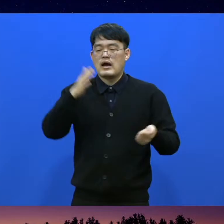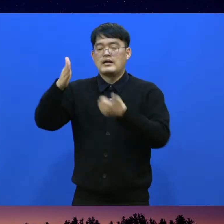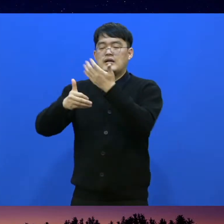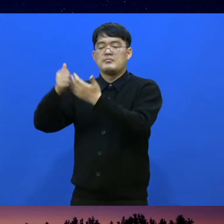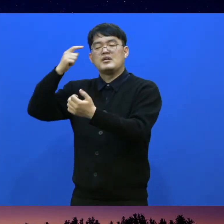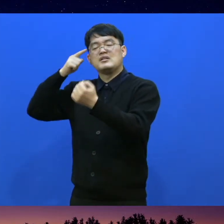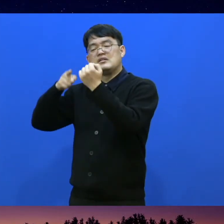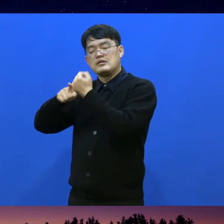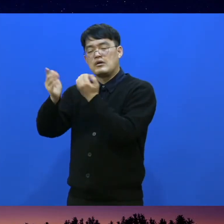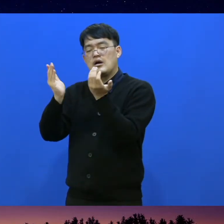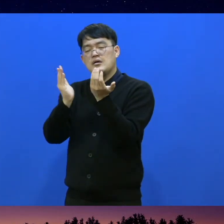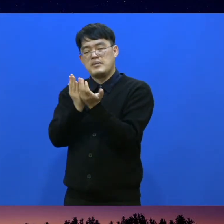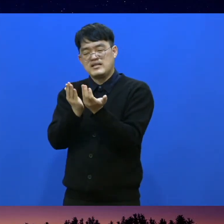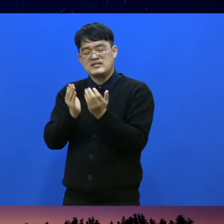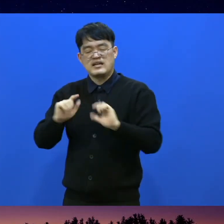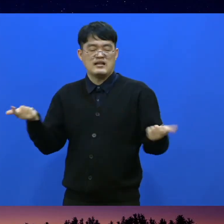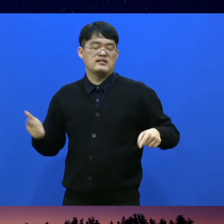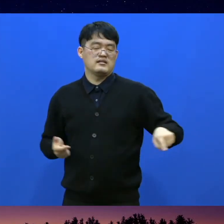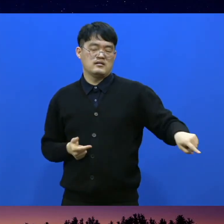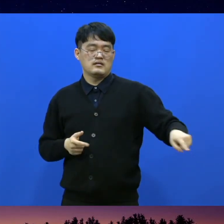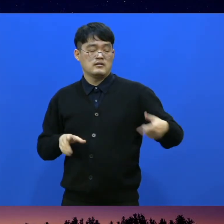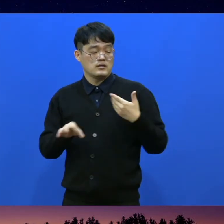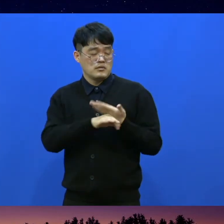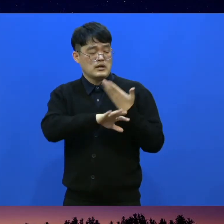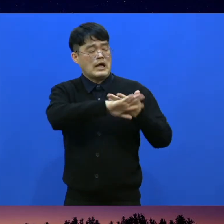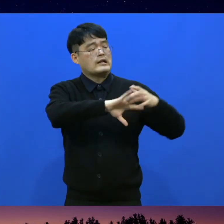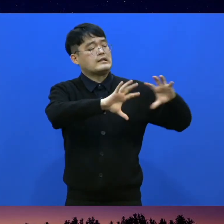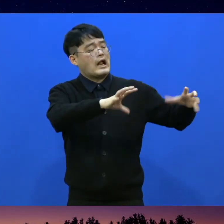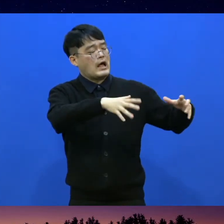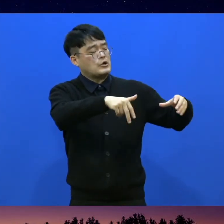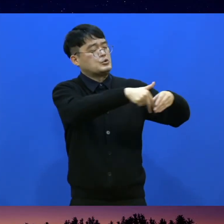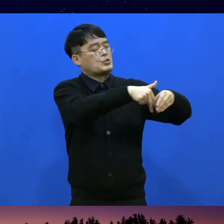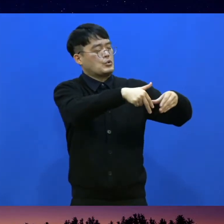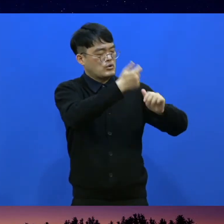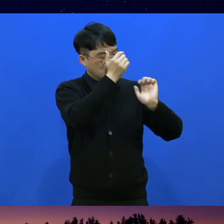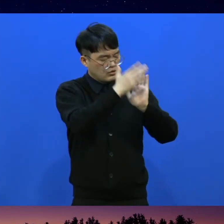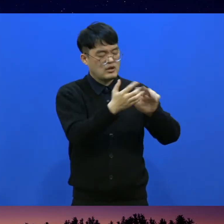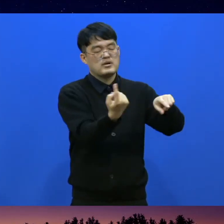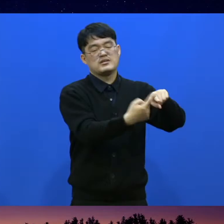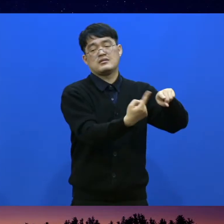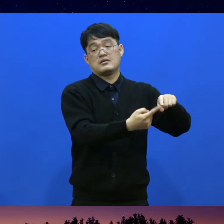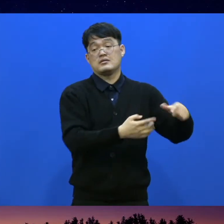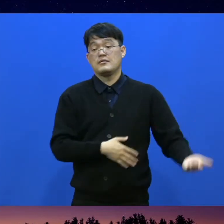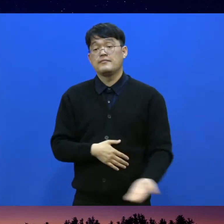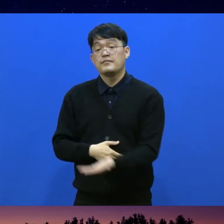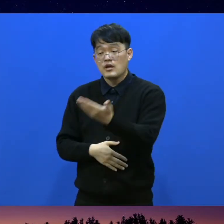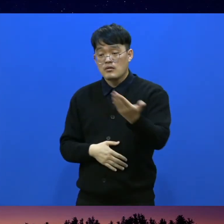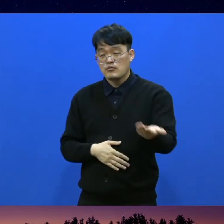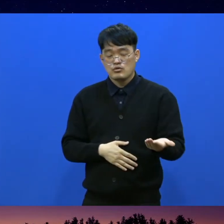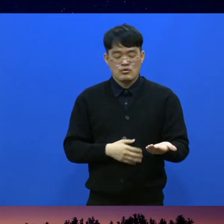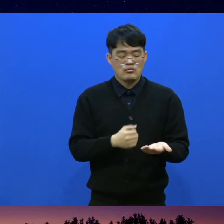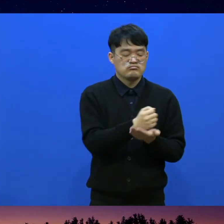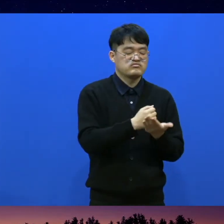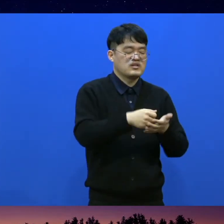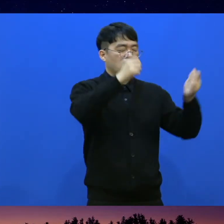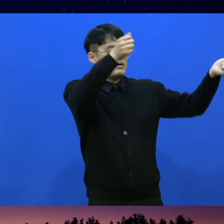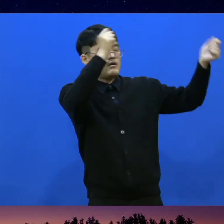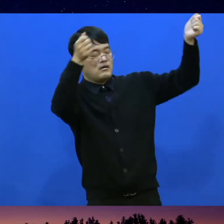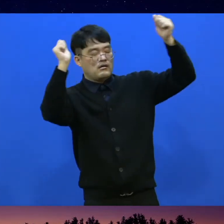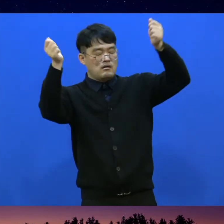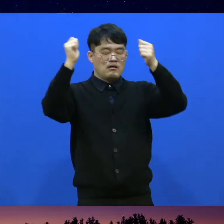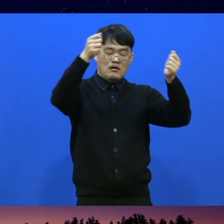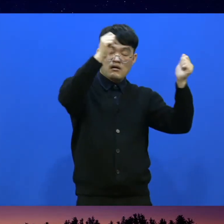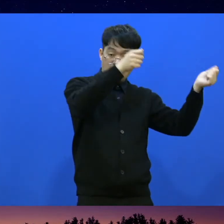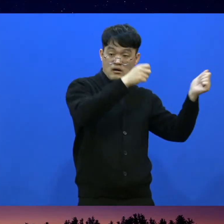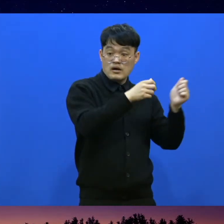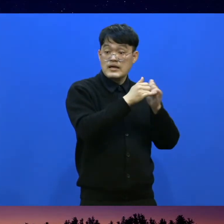그러면 이교도 이방인들의 기도와 똑같은 것입니다. 여러분 무당을 찾아가는 사람들 보세요. 그냥 달래로